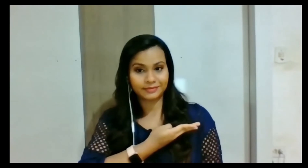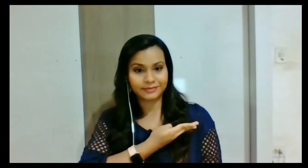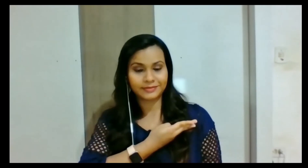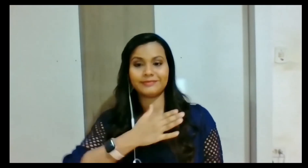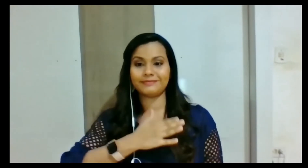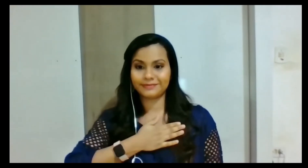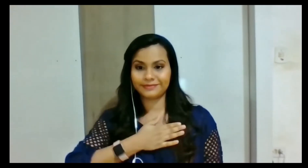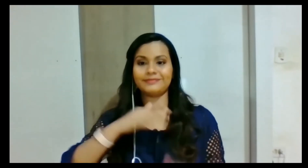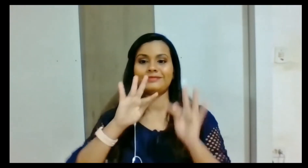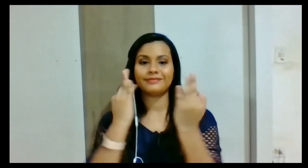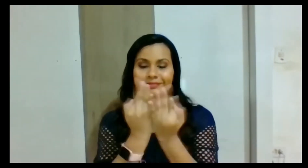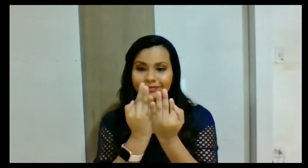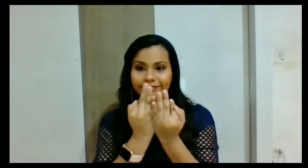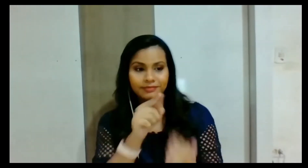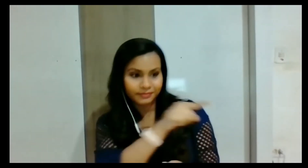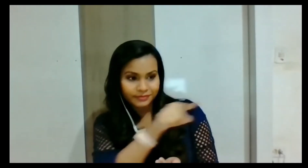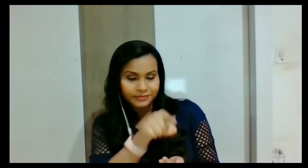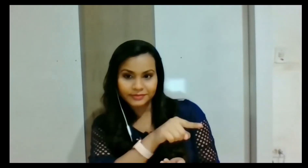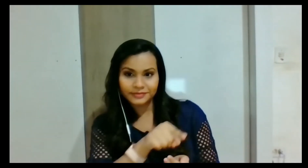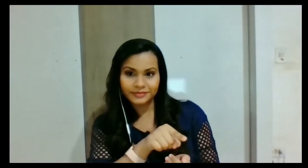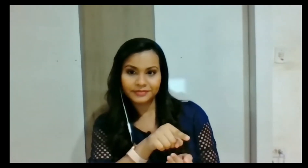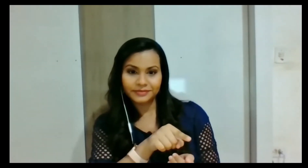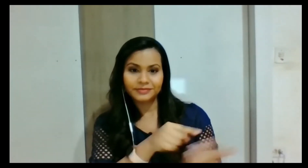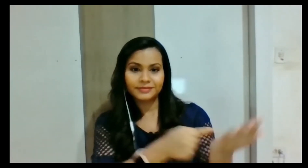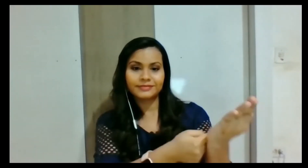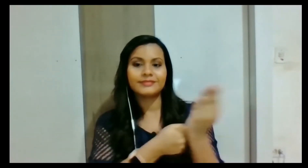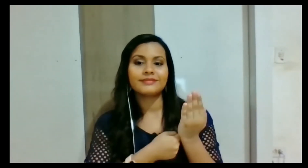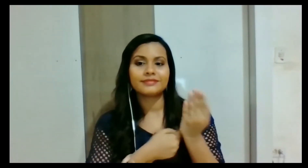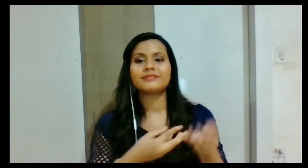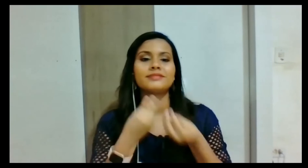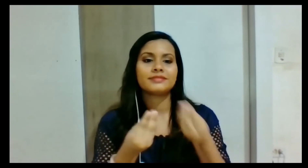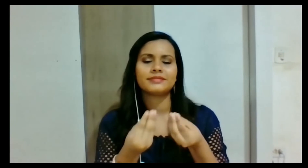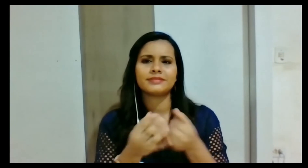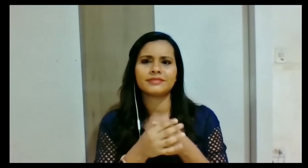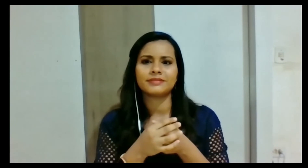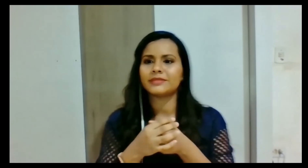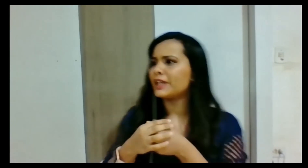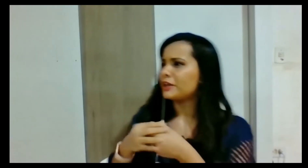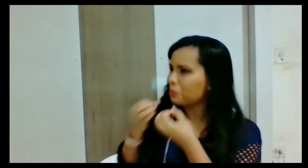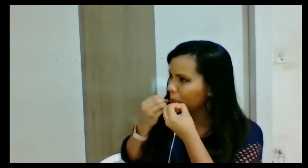Também, meus amigos, minha família que estão aqui, que me ajudaram. Mas